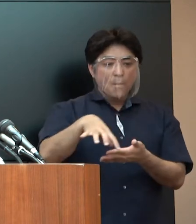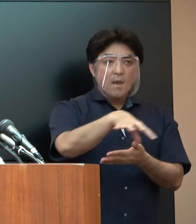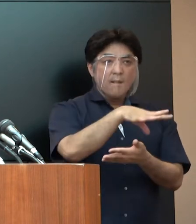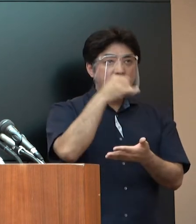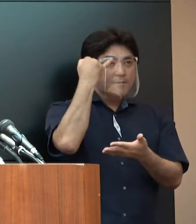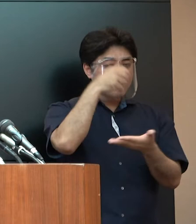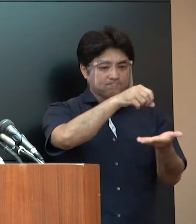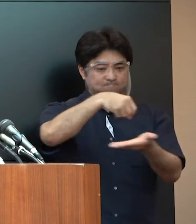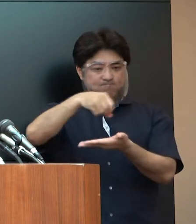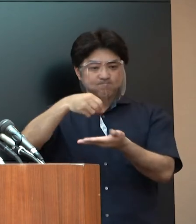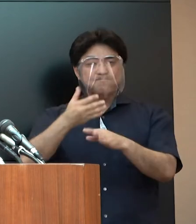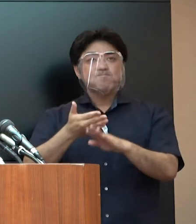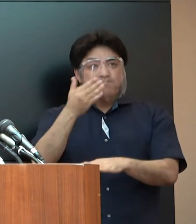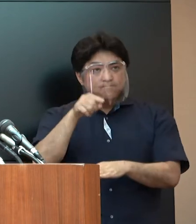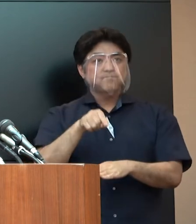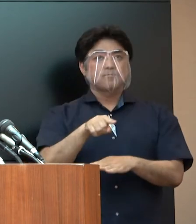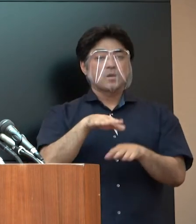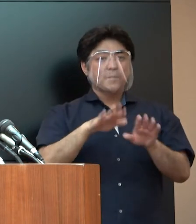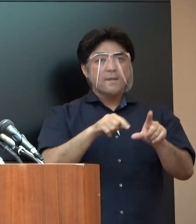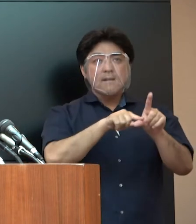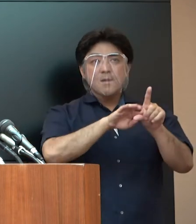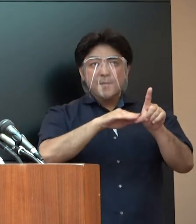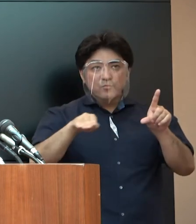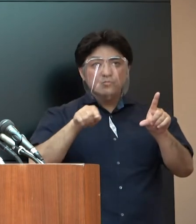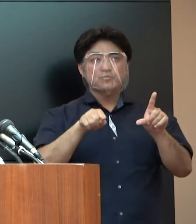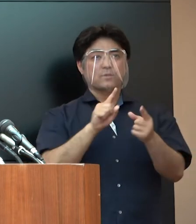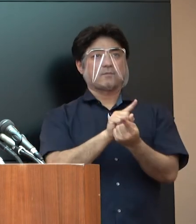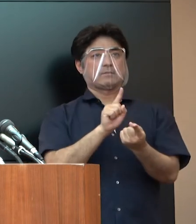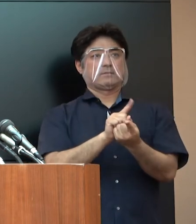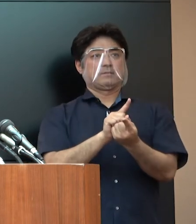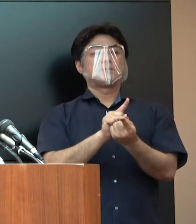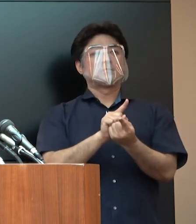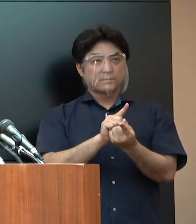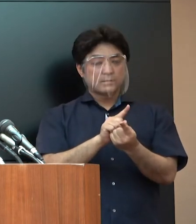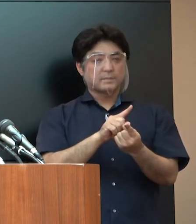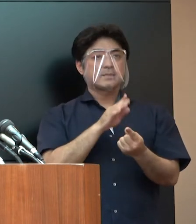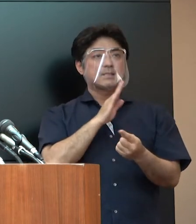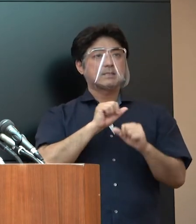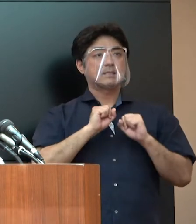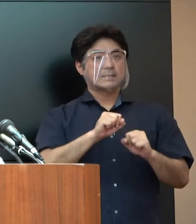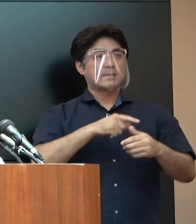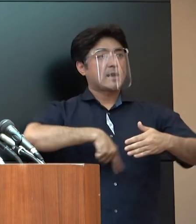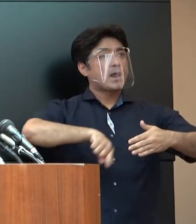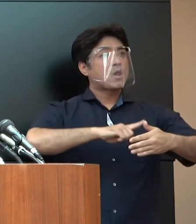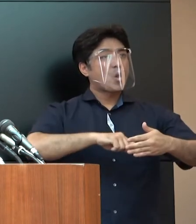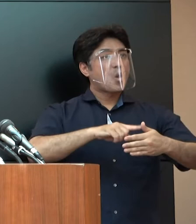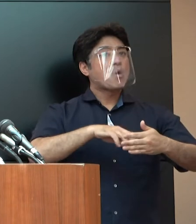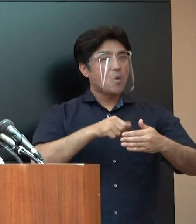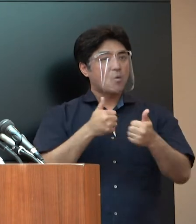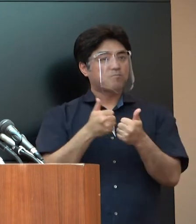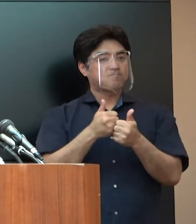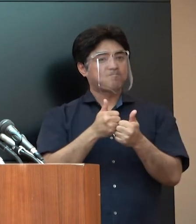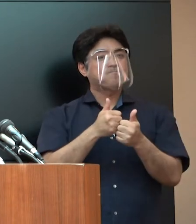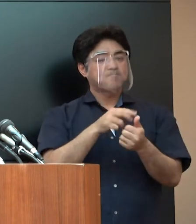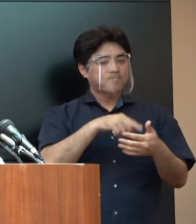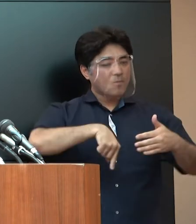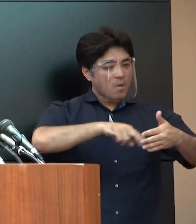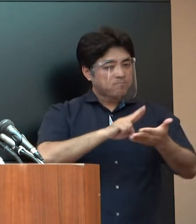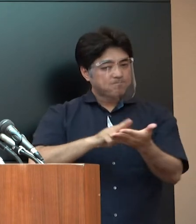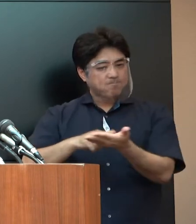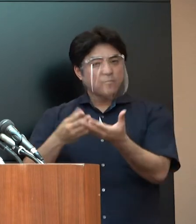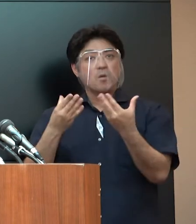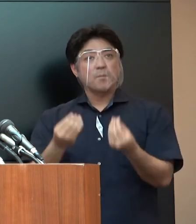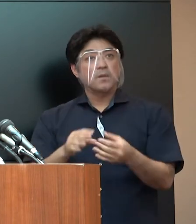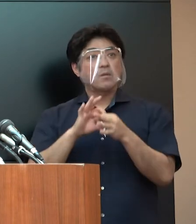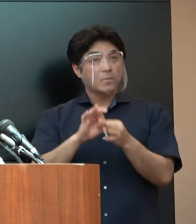見も伺いながら、現在の警戒レベルに応じた対策の実施内容を対策本部会議にて、個別に決定しましたので、